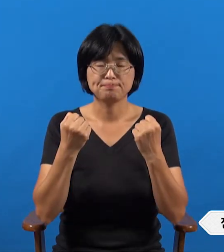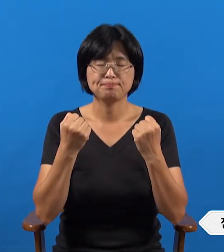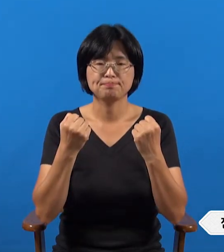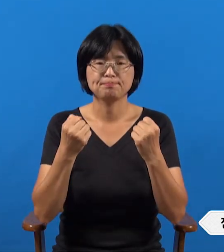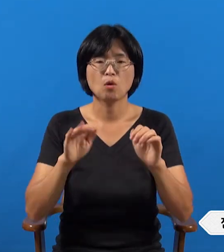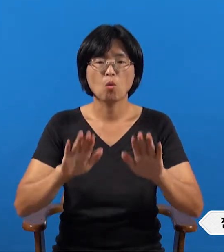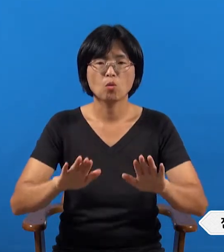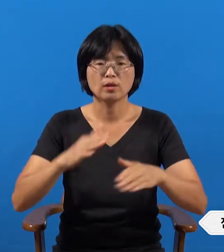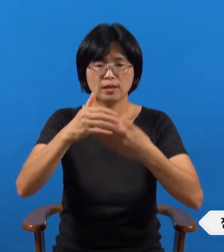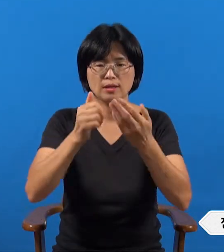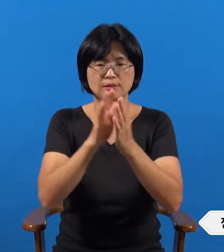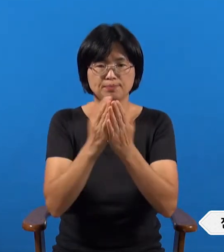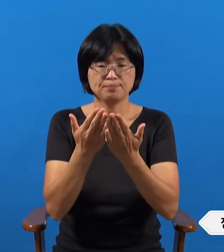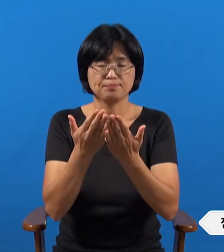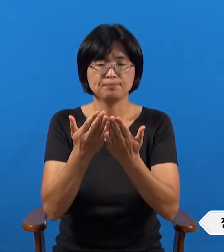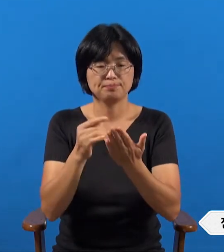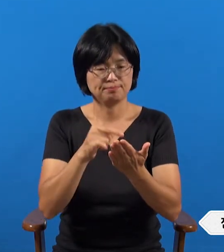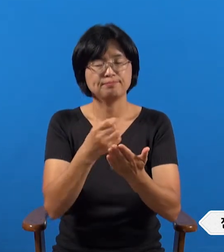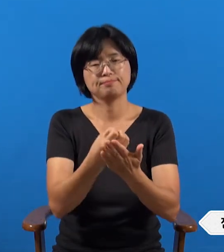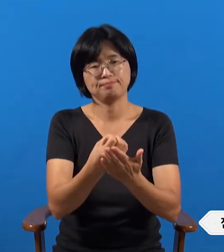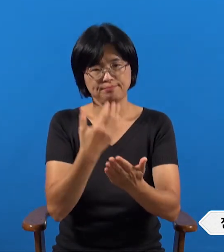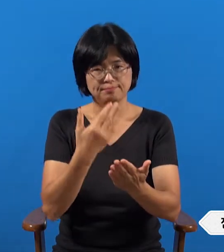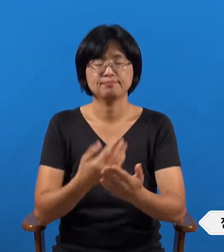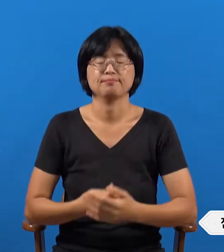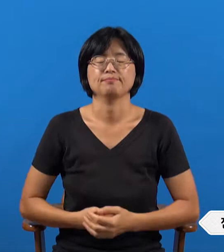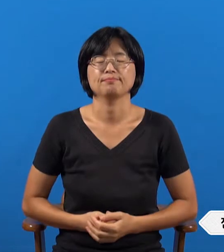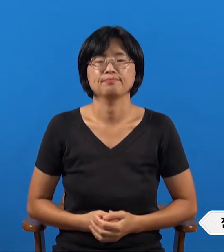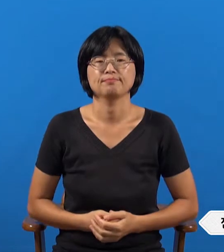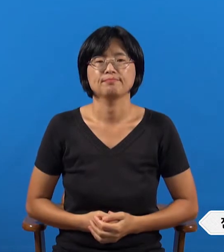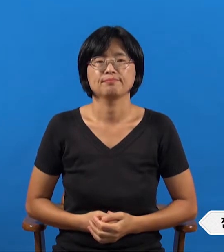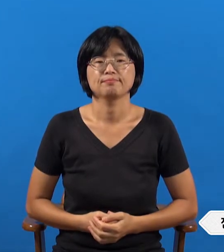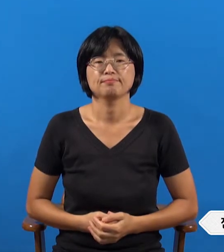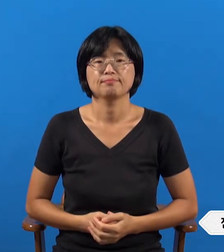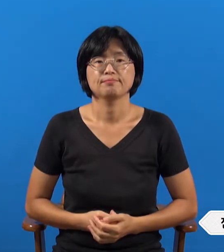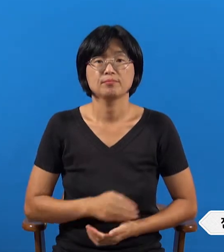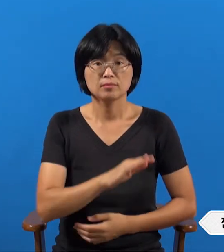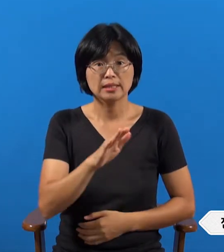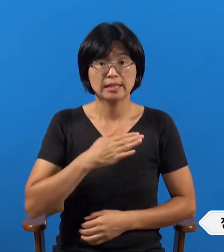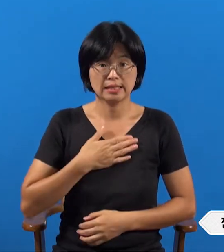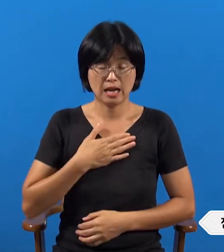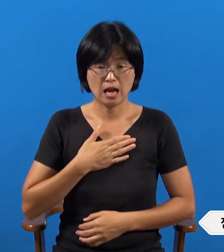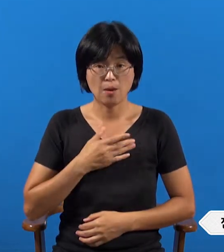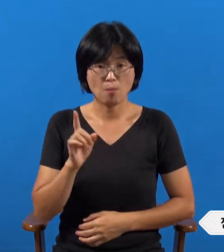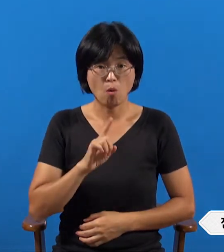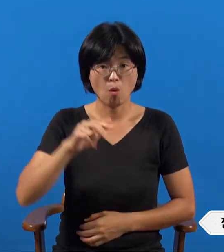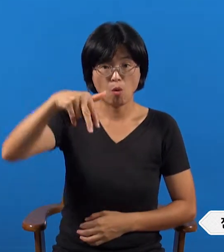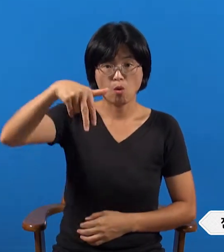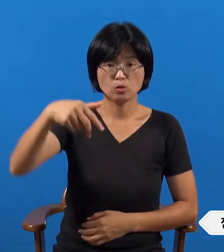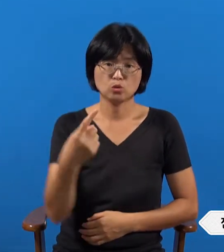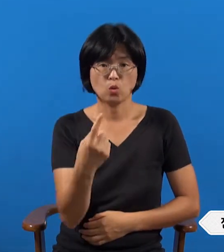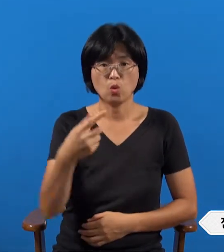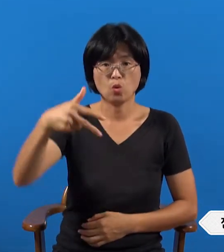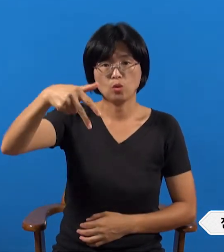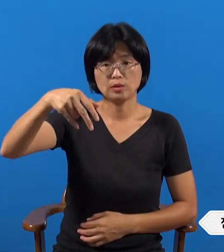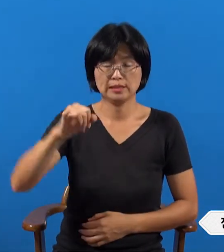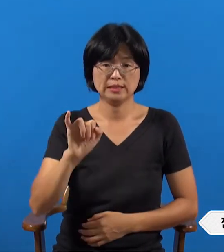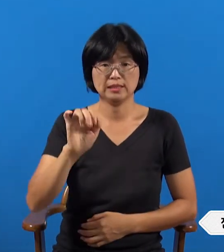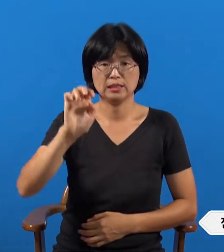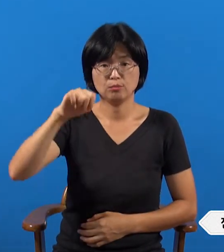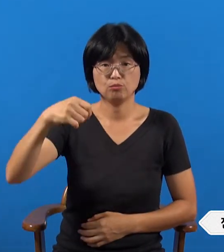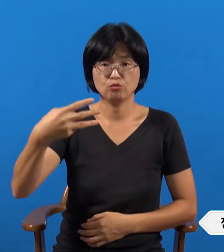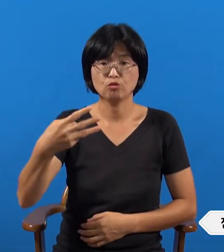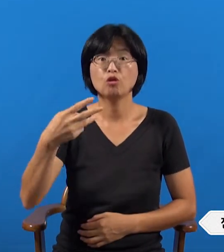힘, 오늘 성경은 우리에게 말씀하고 있습니다. 우리가 잘 알고 있는 조지